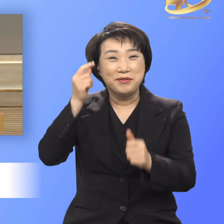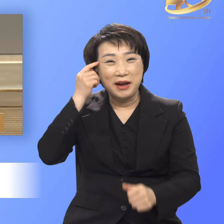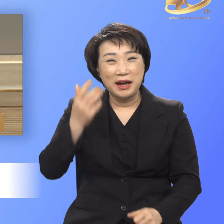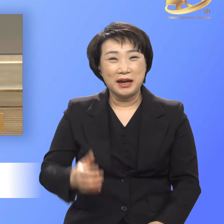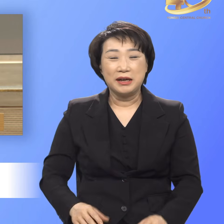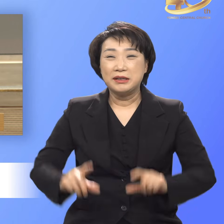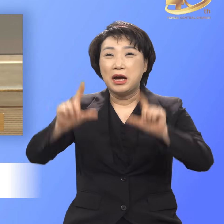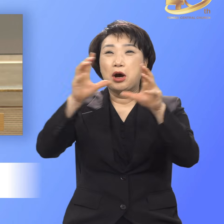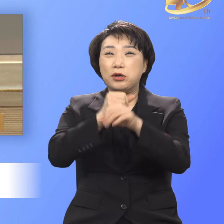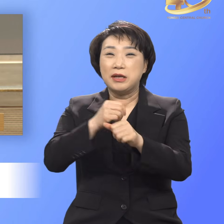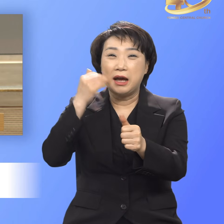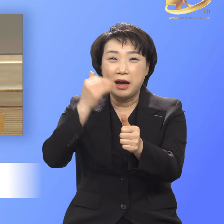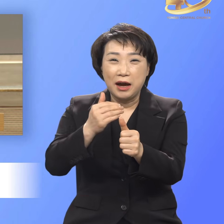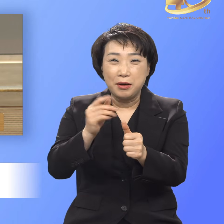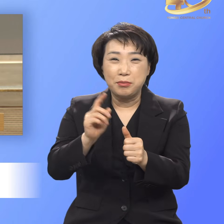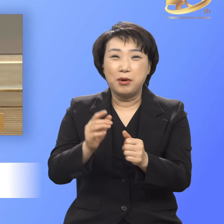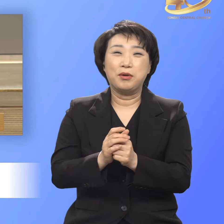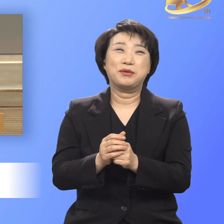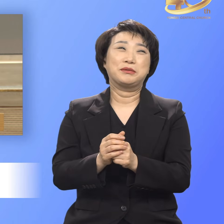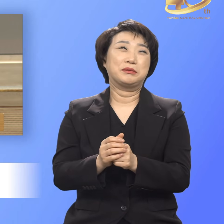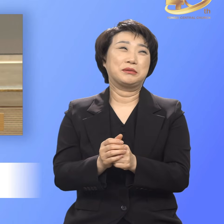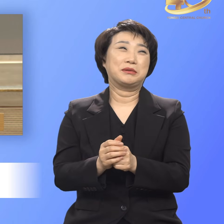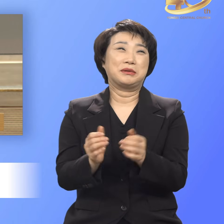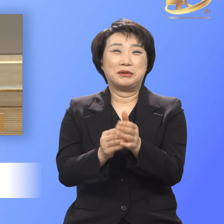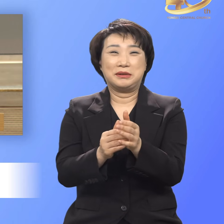어느 날 구멍 들어가면 그것으로 끝나니까